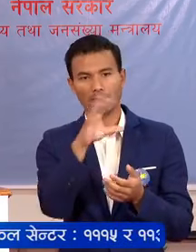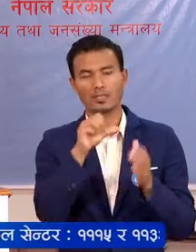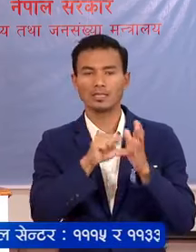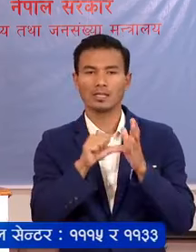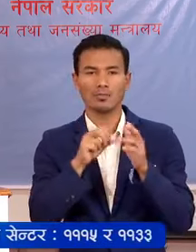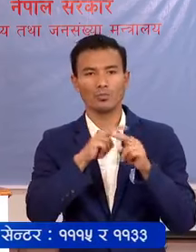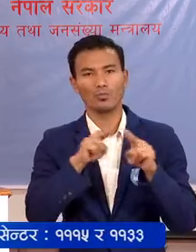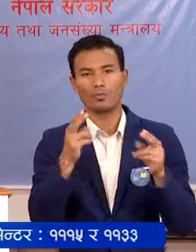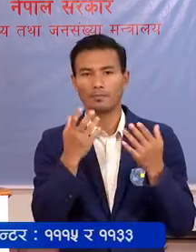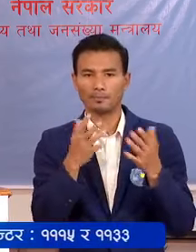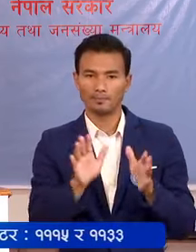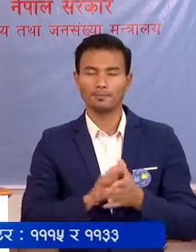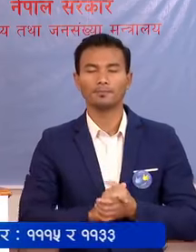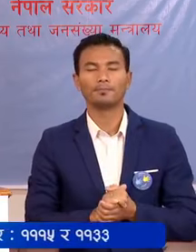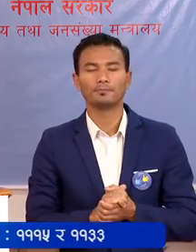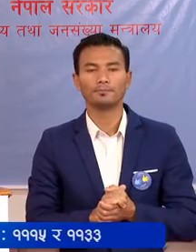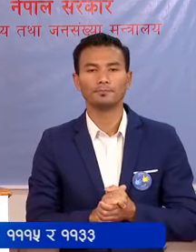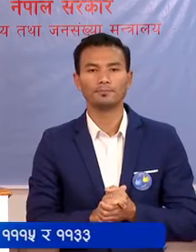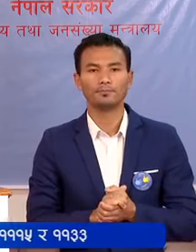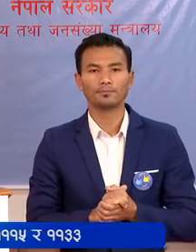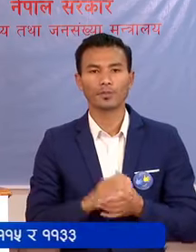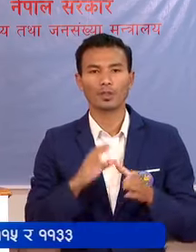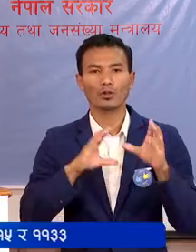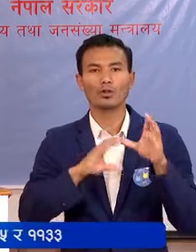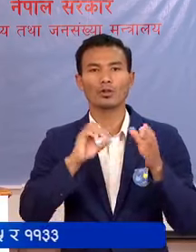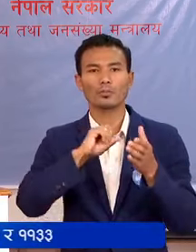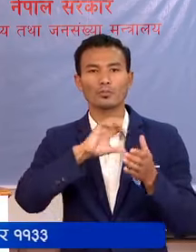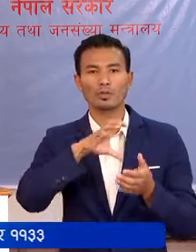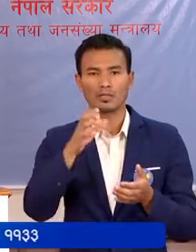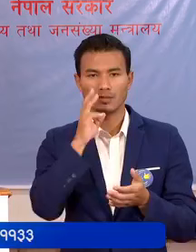નમે